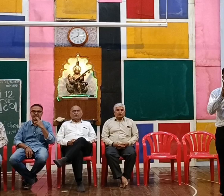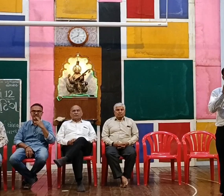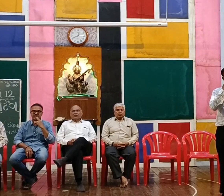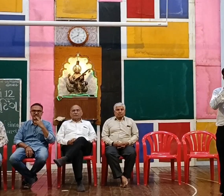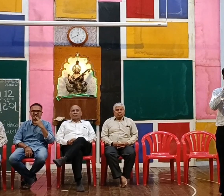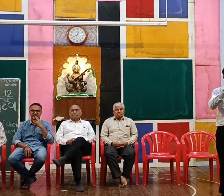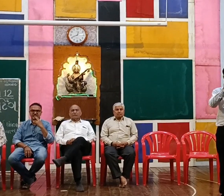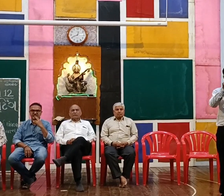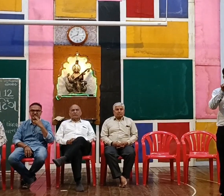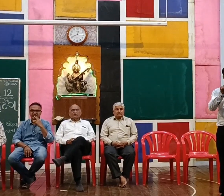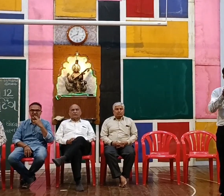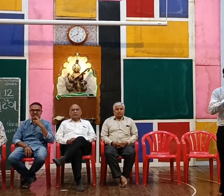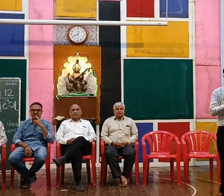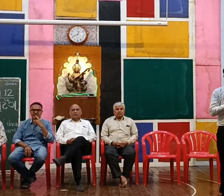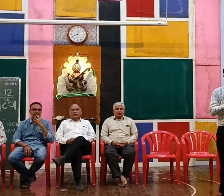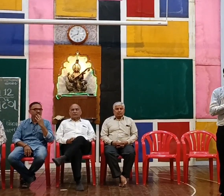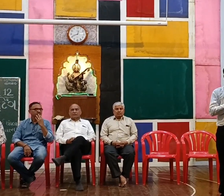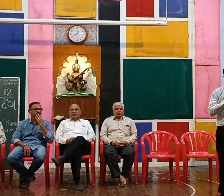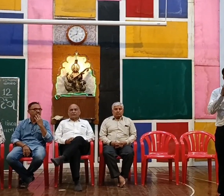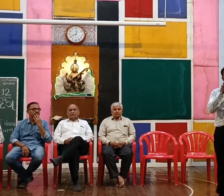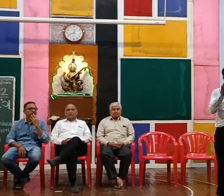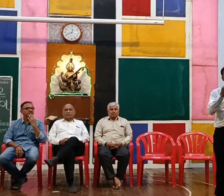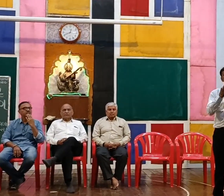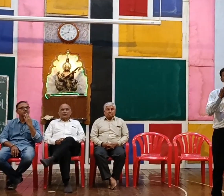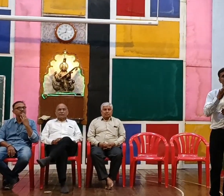વાલી સંમેલનના મુખ્ય